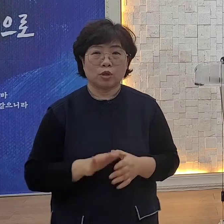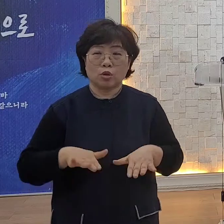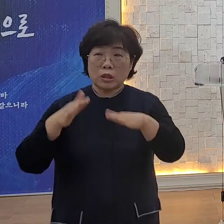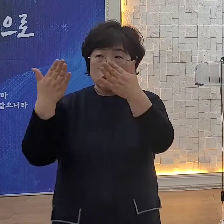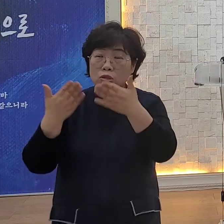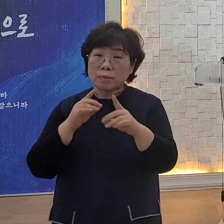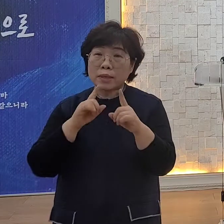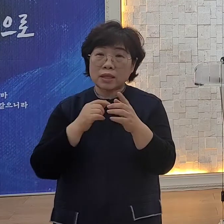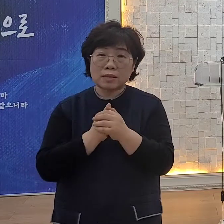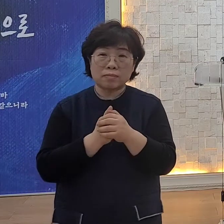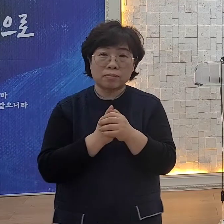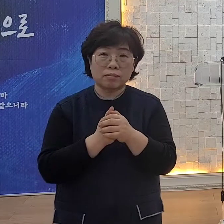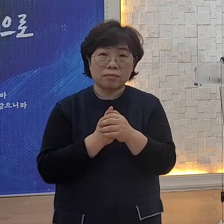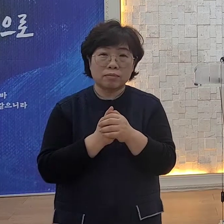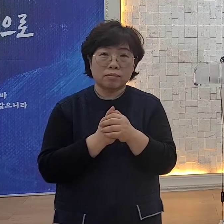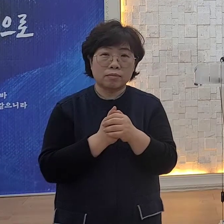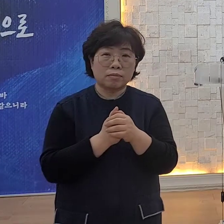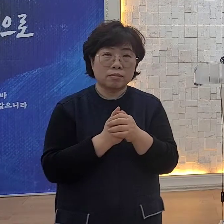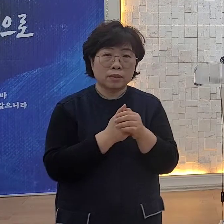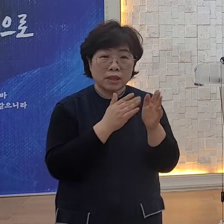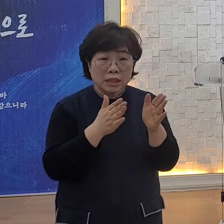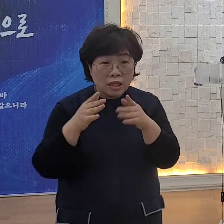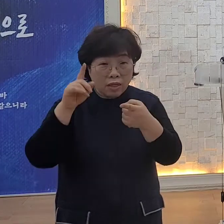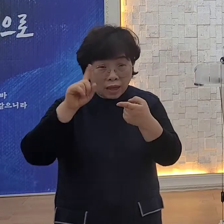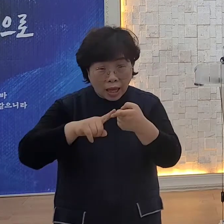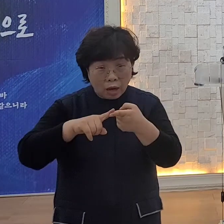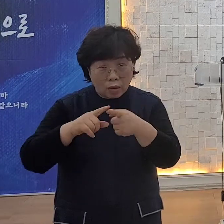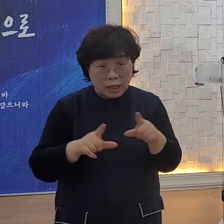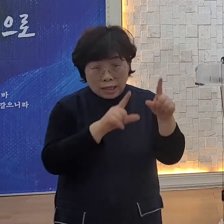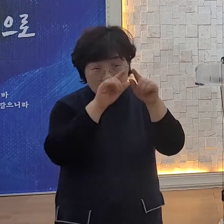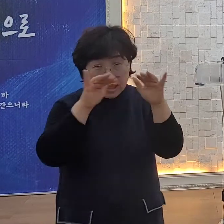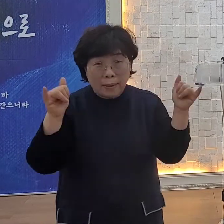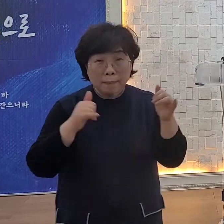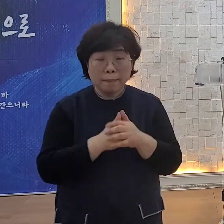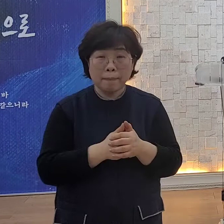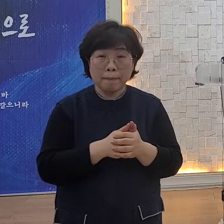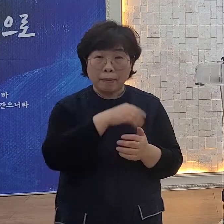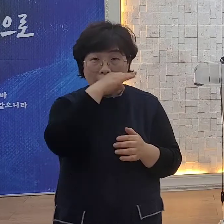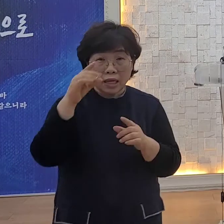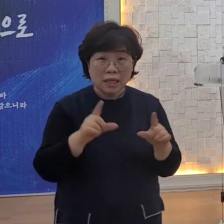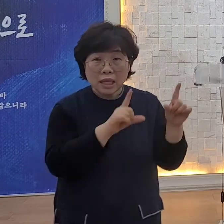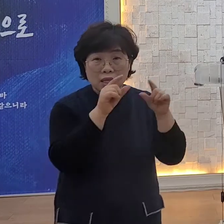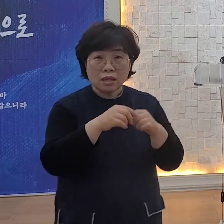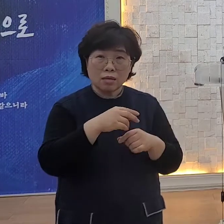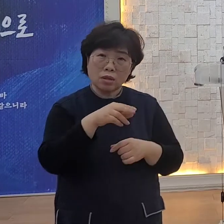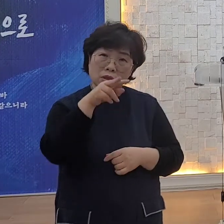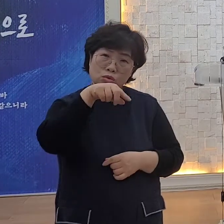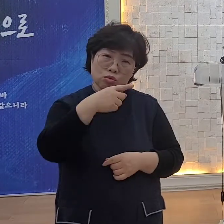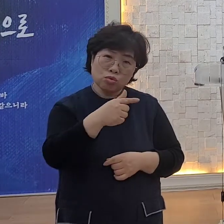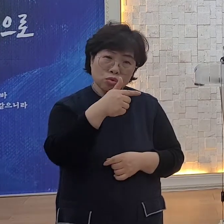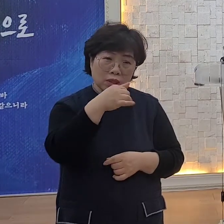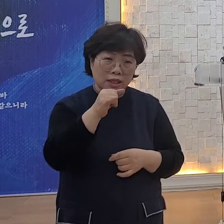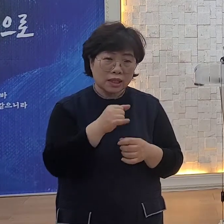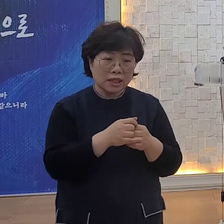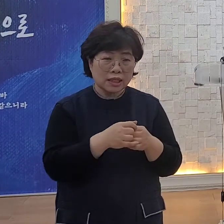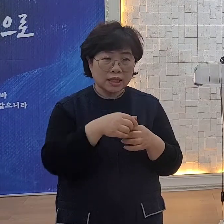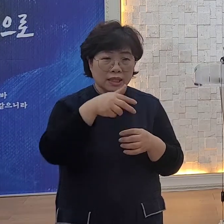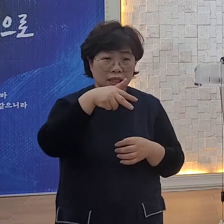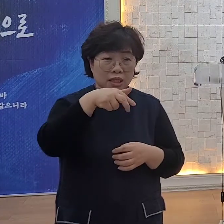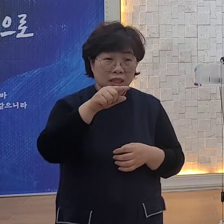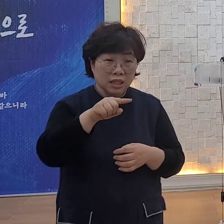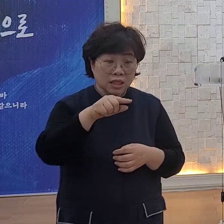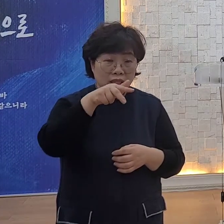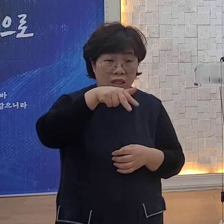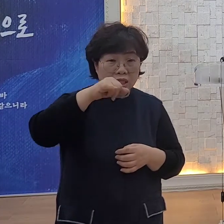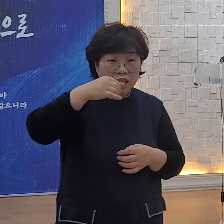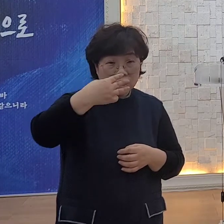제목으로 순리대로 사는 삶이라는 제목으로 우리 함께 말씀을 나누겠습니다. 오늘 방금 말씀드린 대로 이제